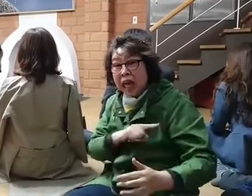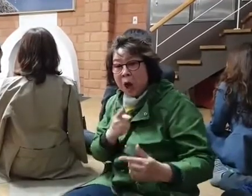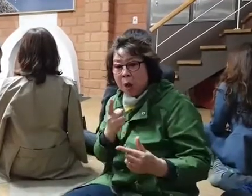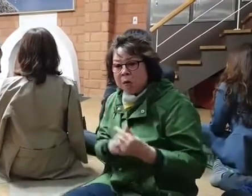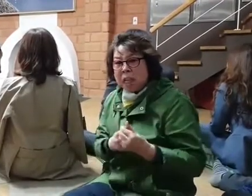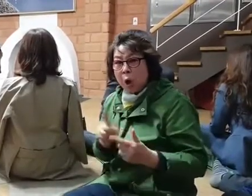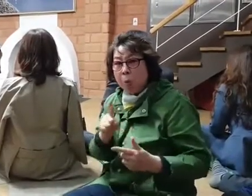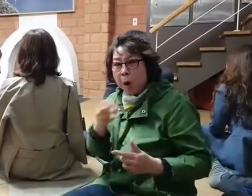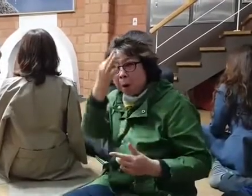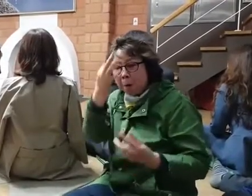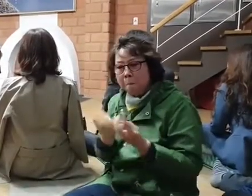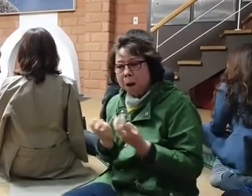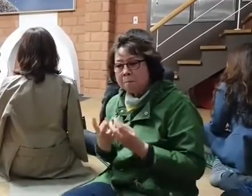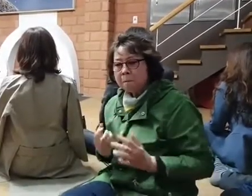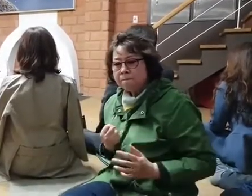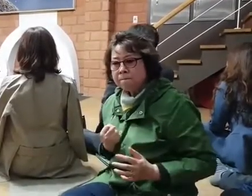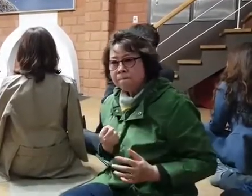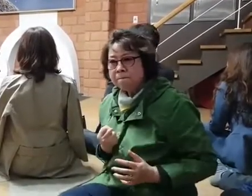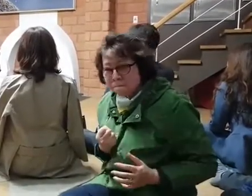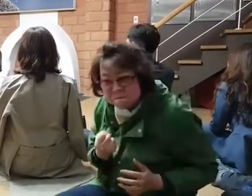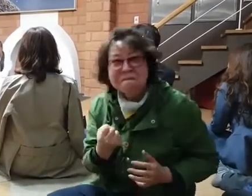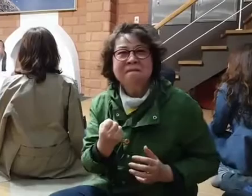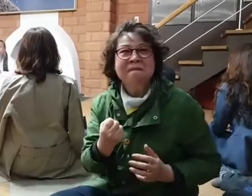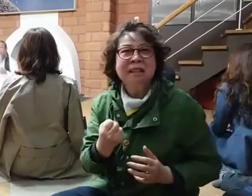무언가를 그 방법을 얻어내기 위해서 하는 거거든요.